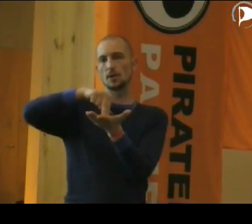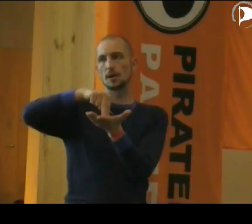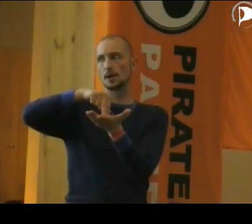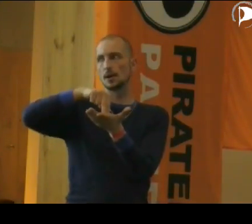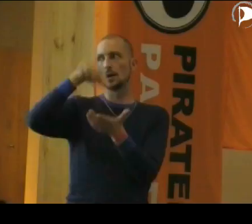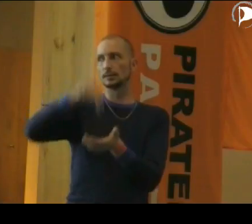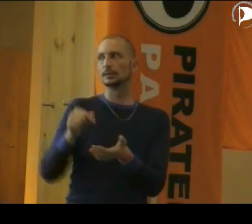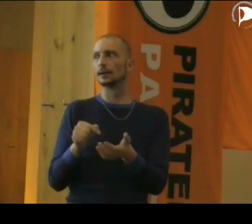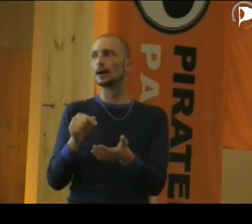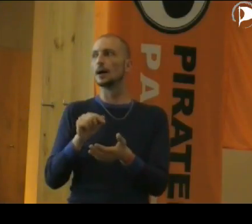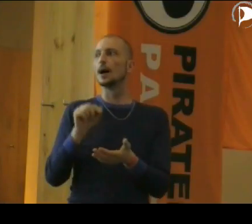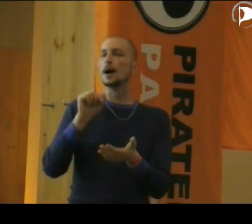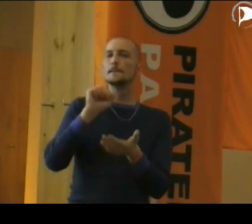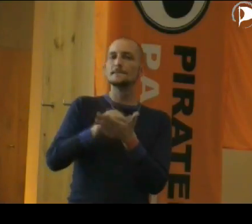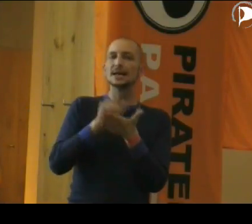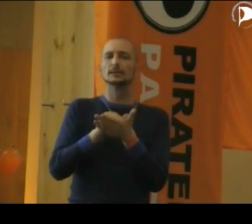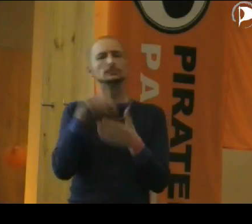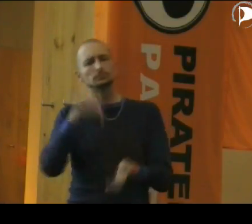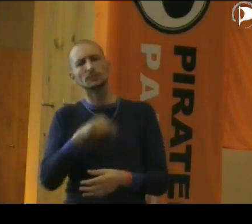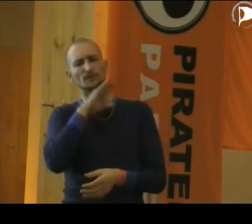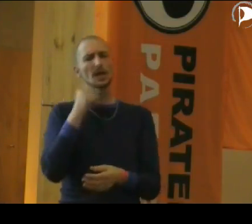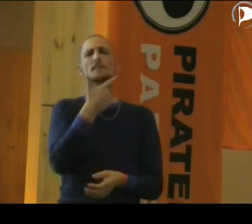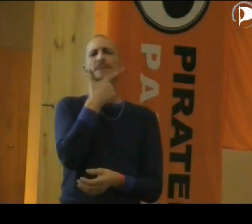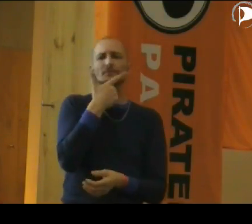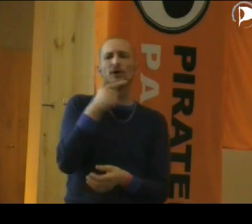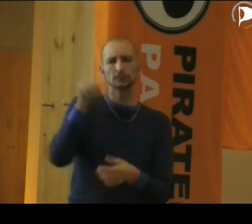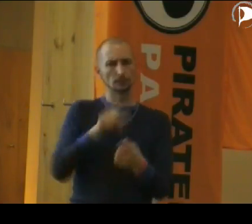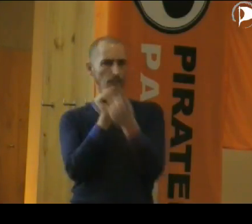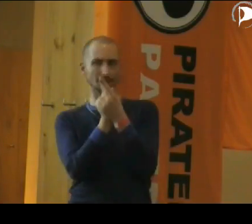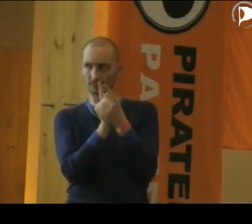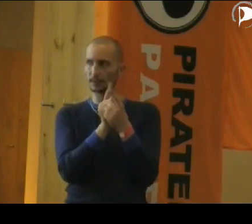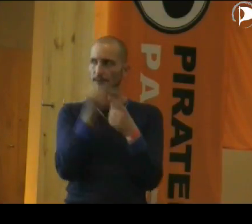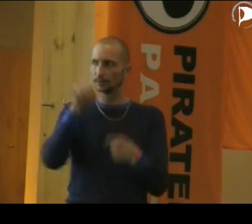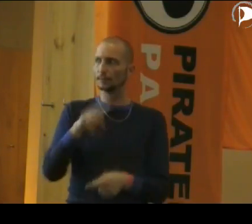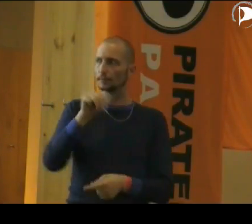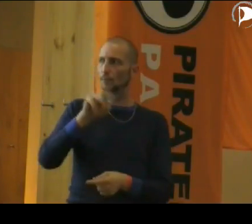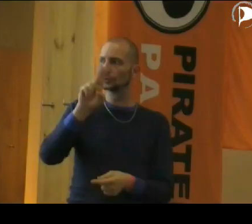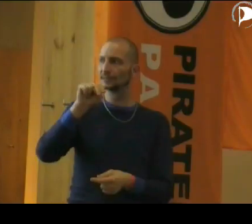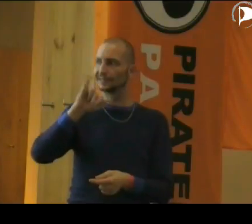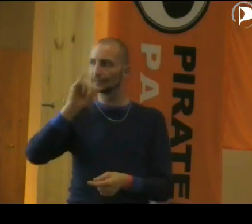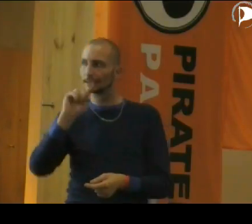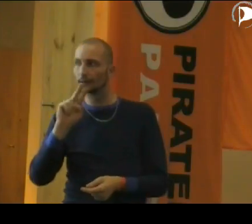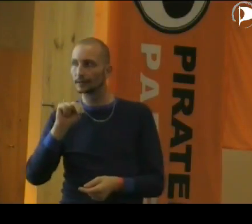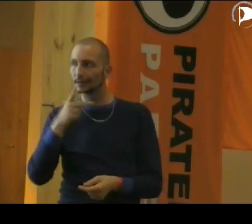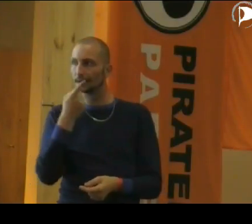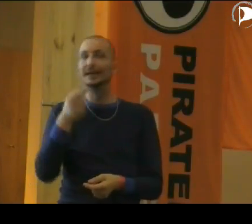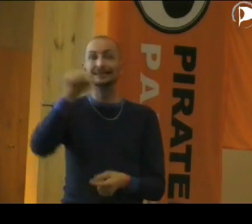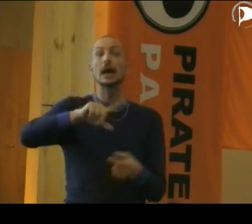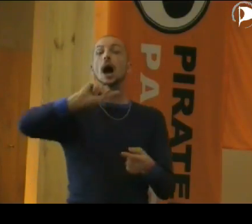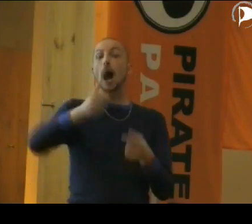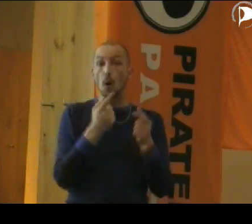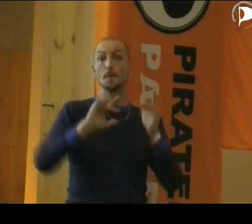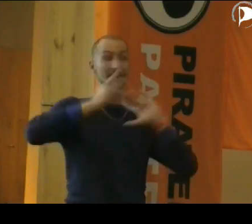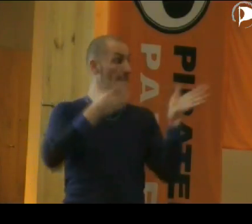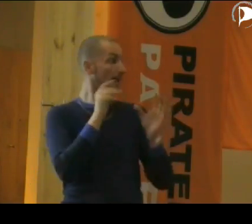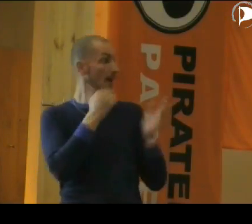geht es dann meistens mit großen da abwerten könnten stammtisch möglichen auto entstand ist wenn man